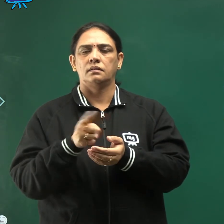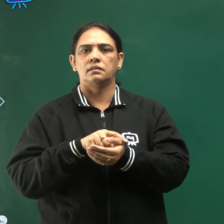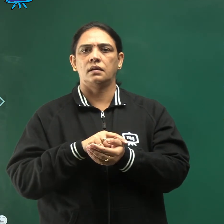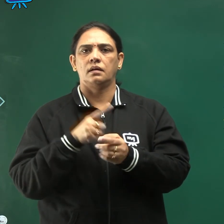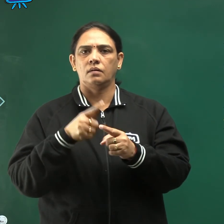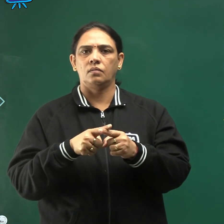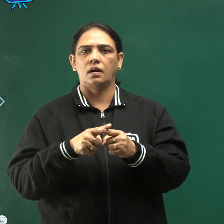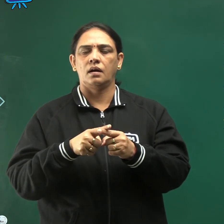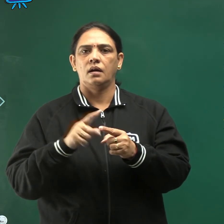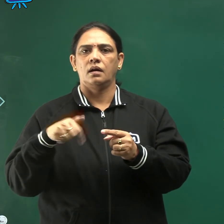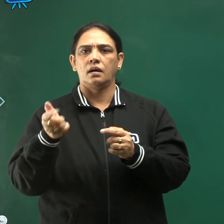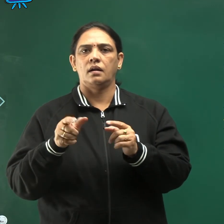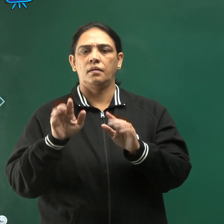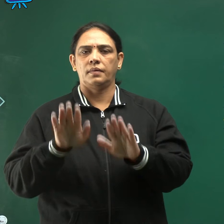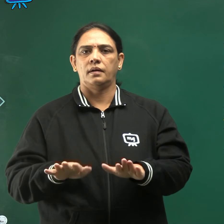गुणा करने पर